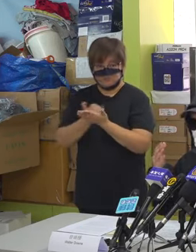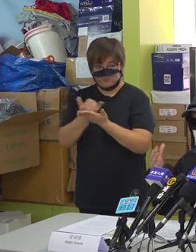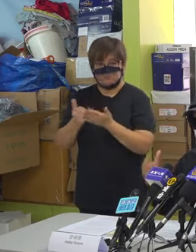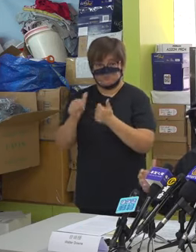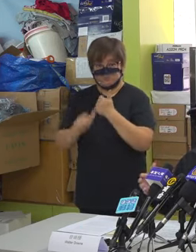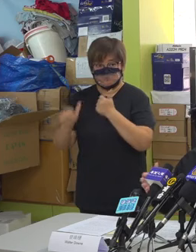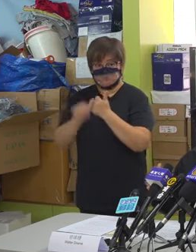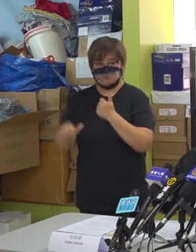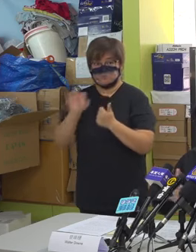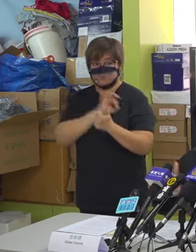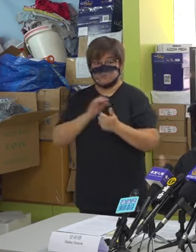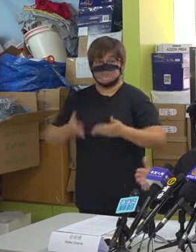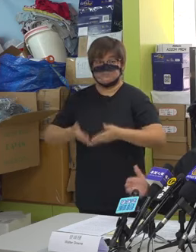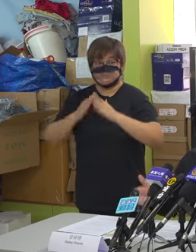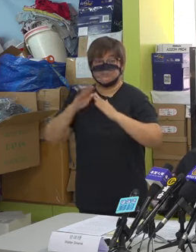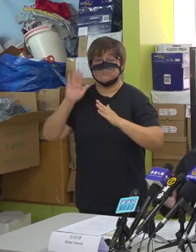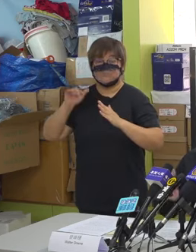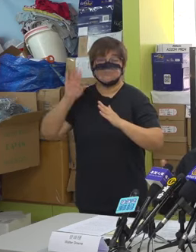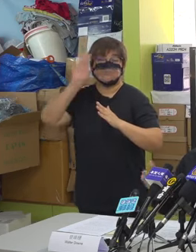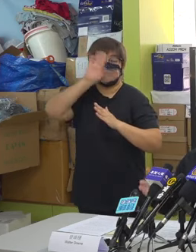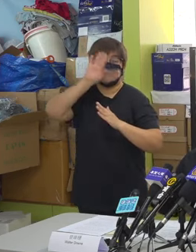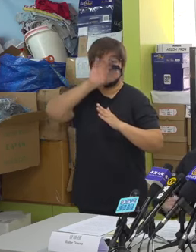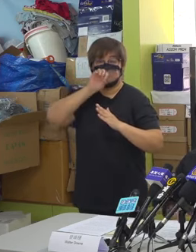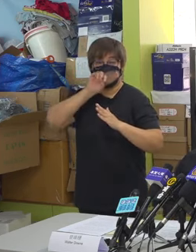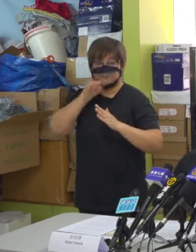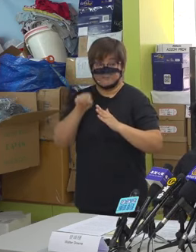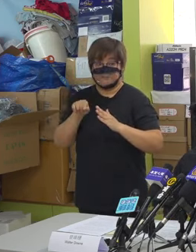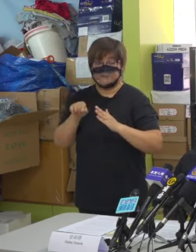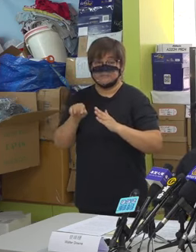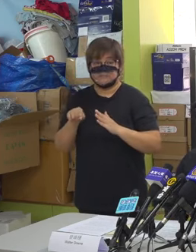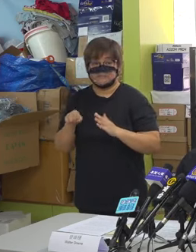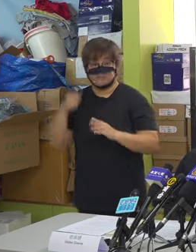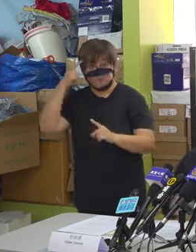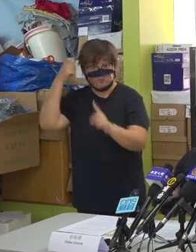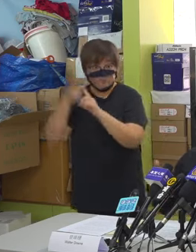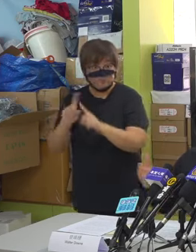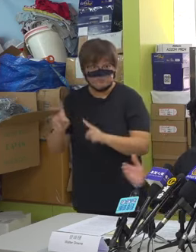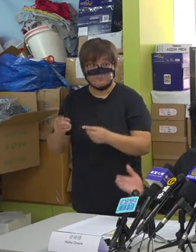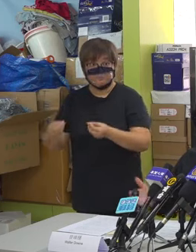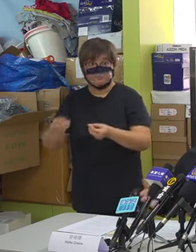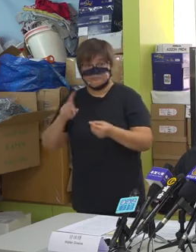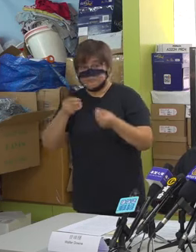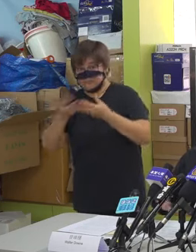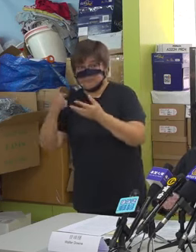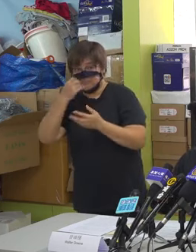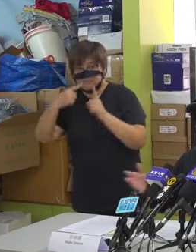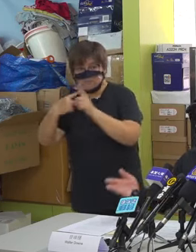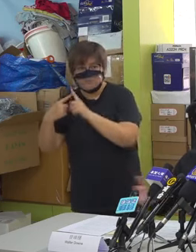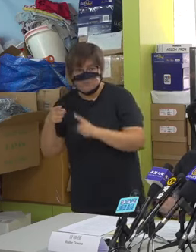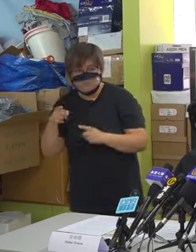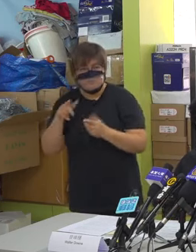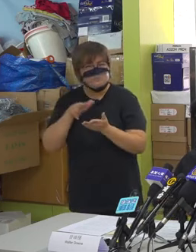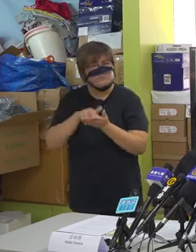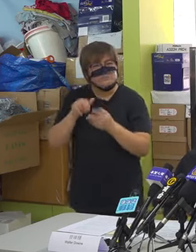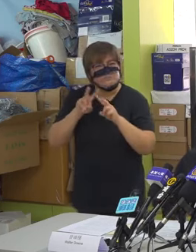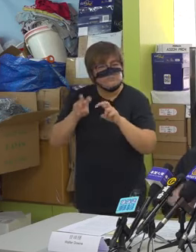想用一個混淆視聽嘅方式，等啲星斗市民覺得係唔知係獨立調查、獨立檢討，總之嗱能搞掂佢